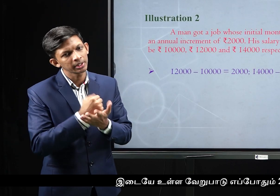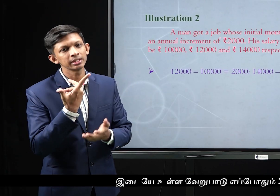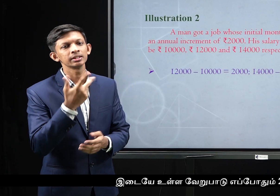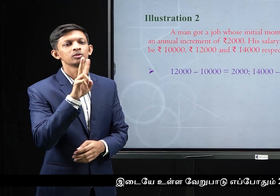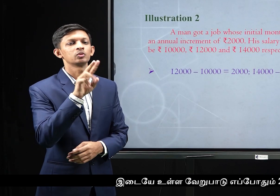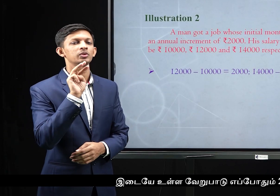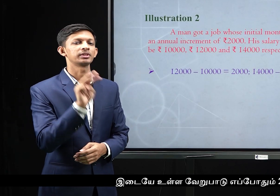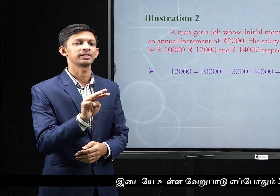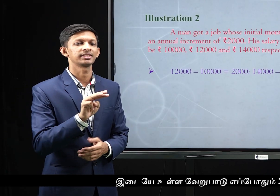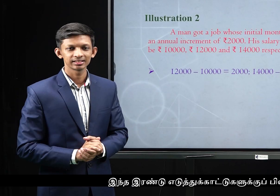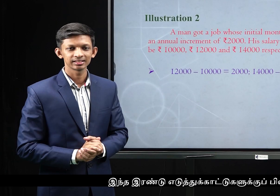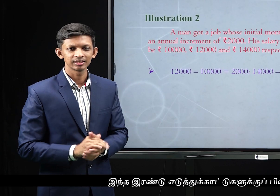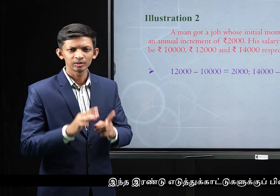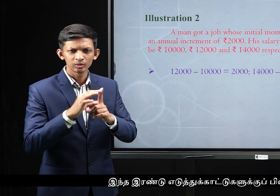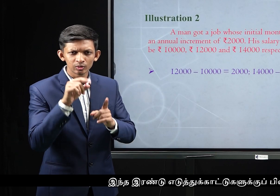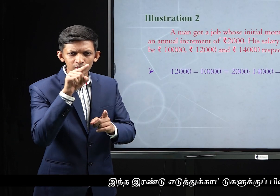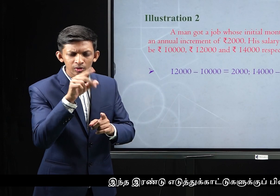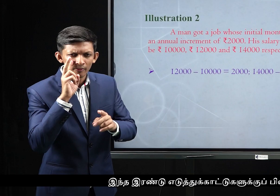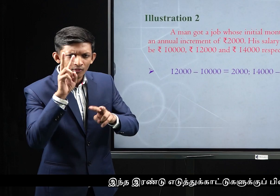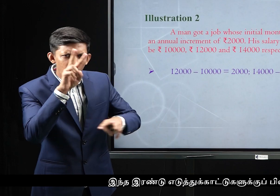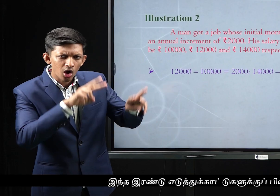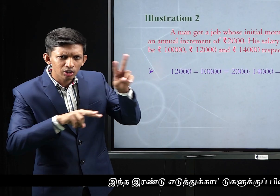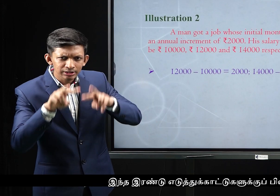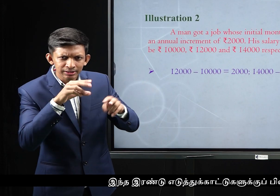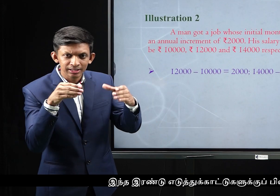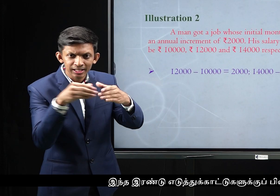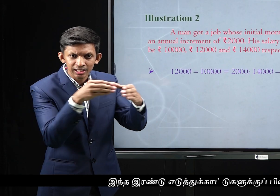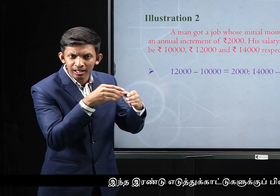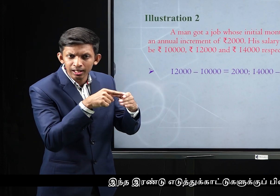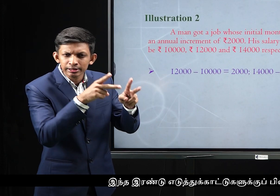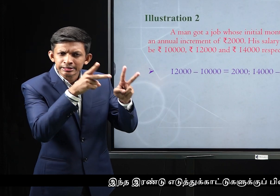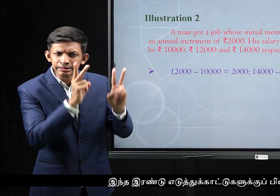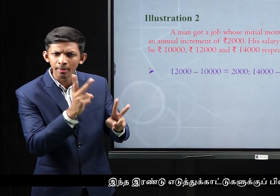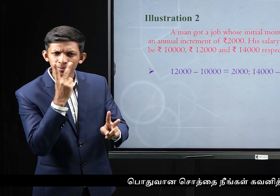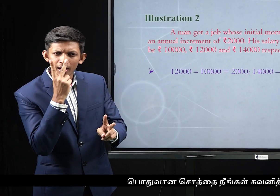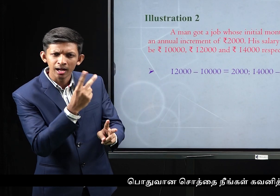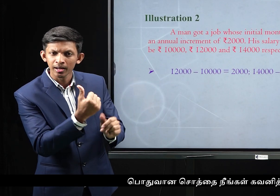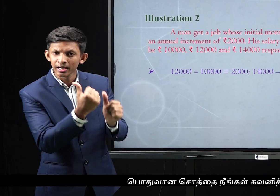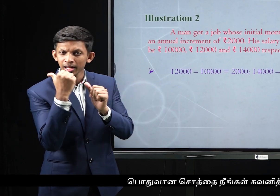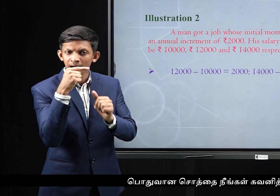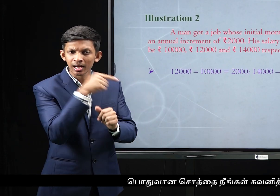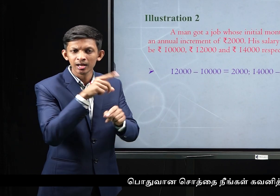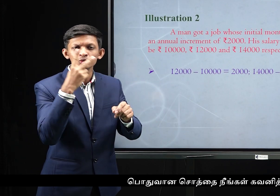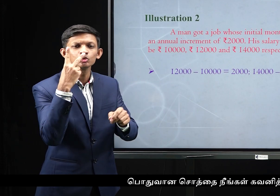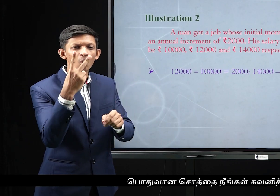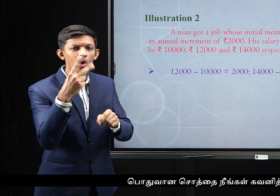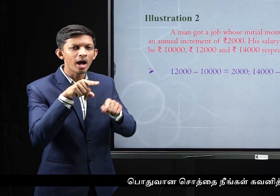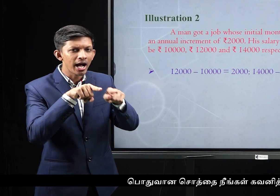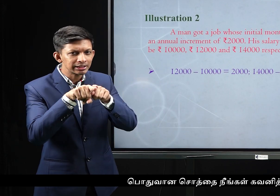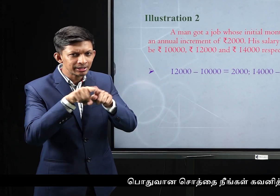ஆகும். இந்த 2 எடுத்துக்காட்டுகளுக்கும் பின்னால் உள்ள பொதுவான பண்புகள் நீங்கள்